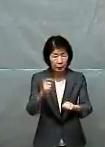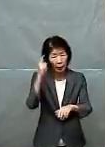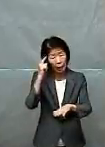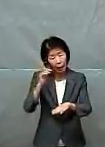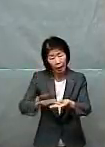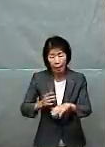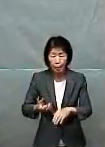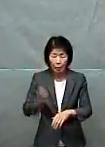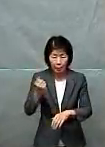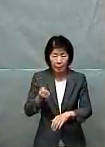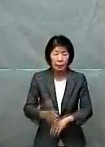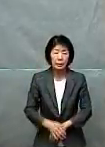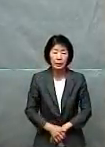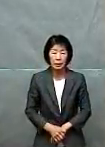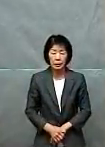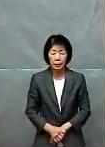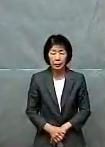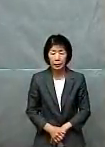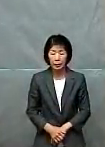ております。